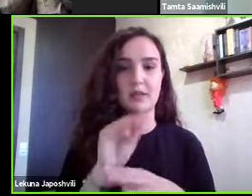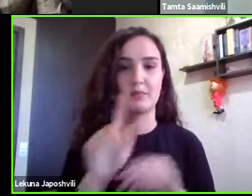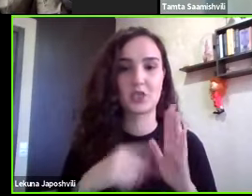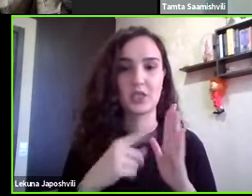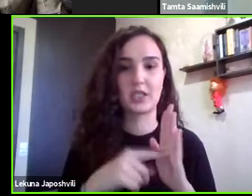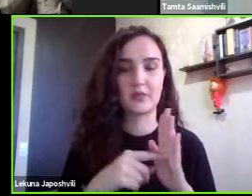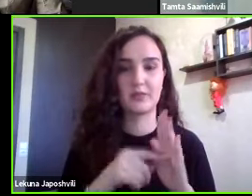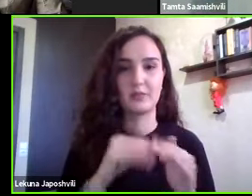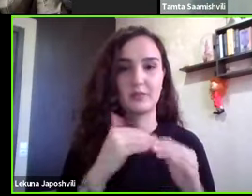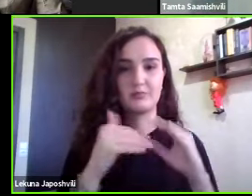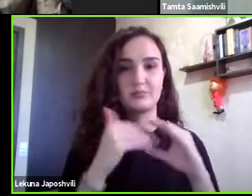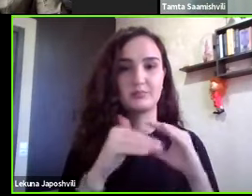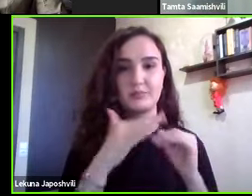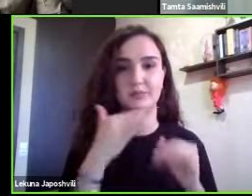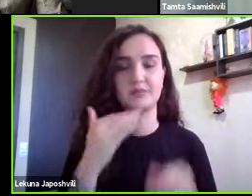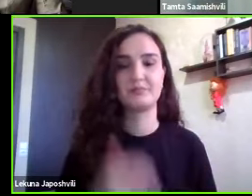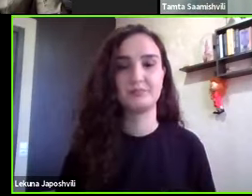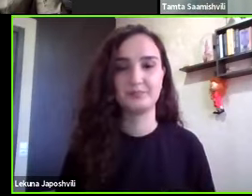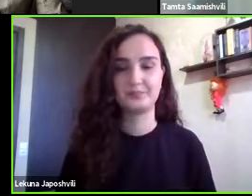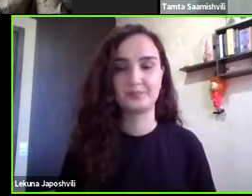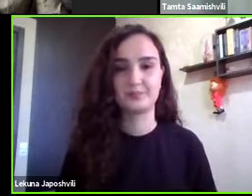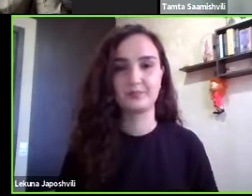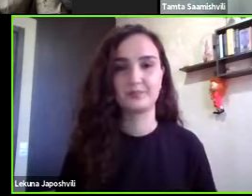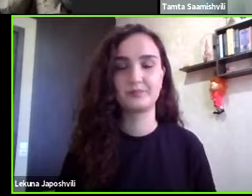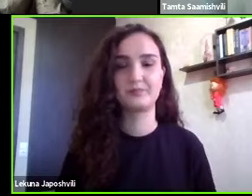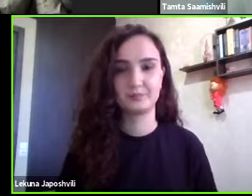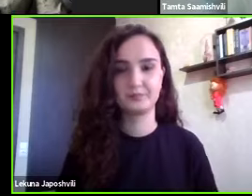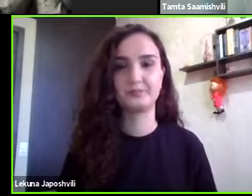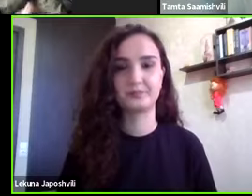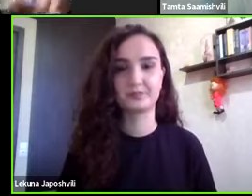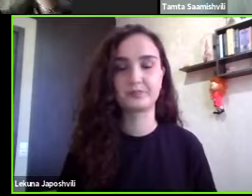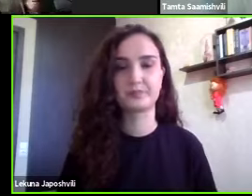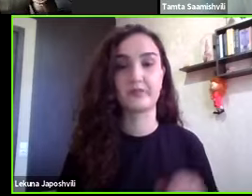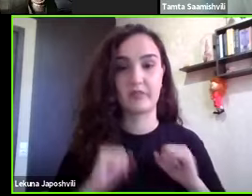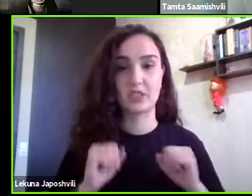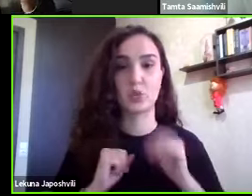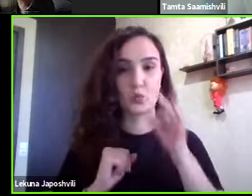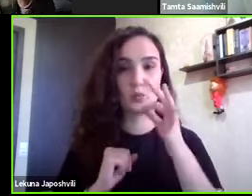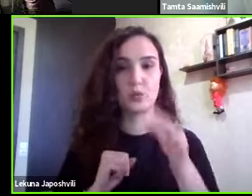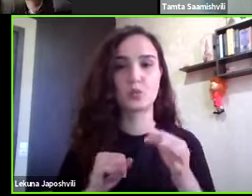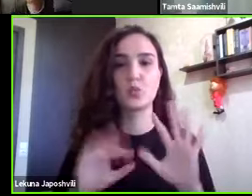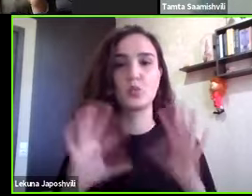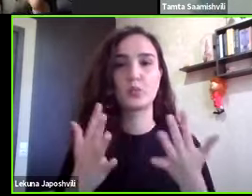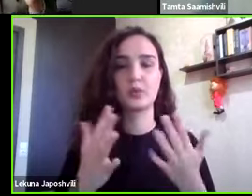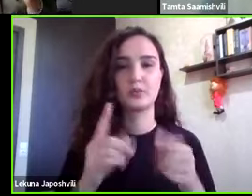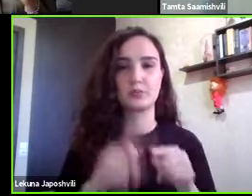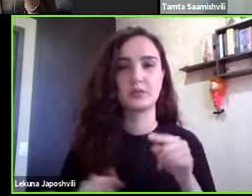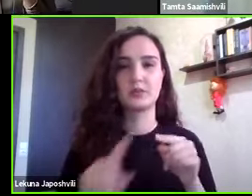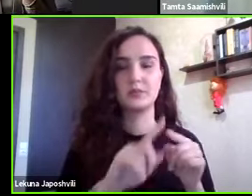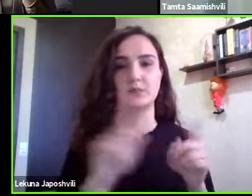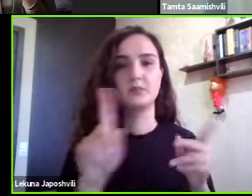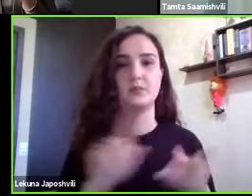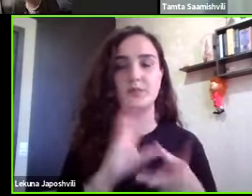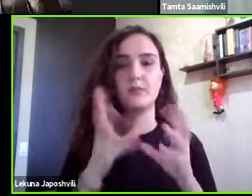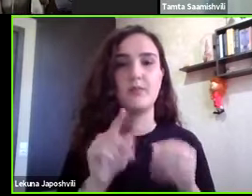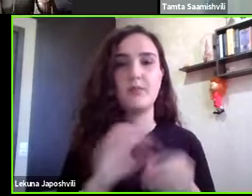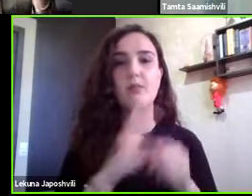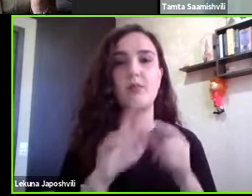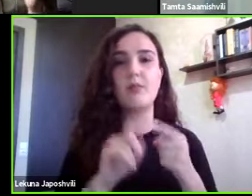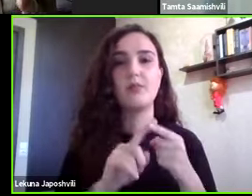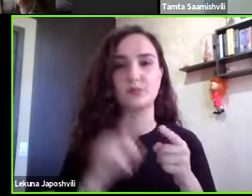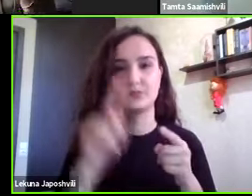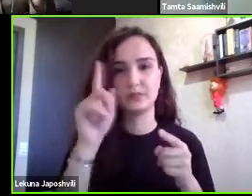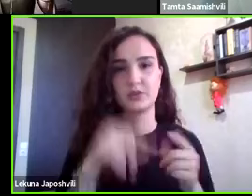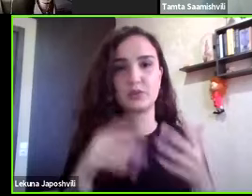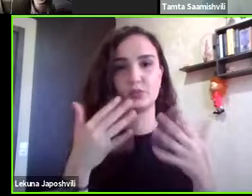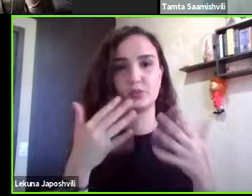შეკითხვა. კარგით, კარგით, უპასუხოთ, ვეცადოთ. უბრალოდ უცებ გავიბენ, მაინც რას წარმოადგენს ეს კორონავირუსი, ვიცით